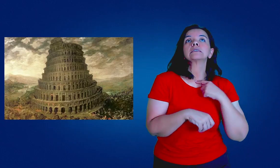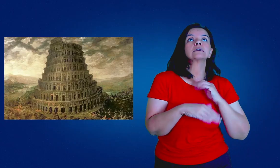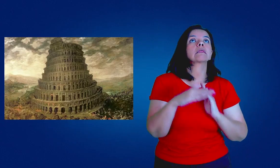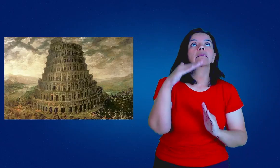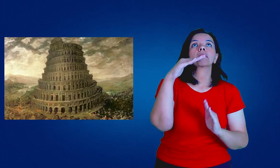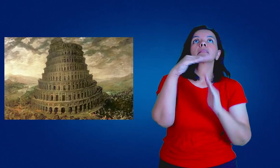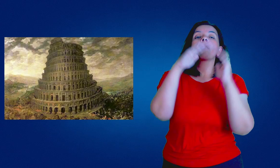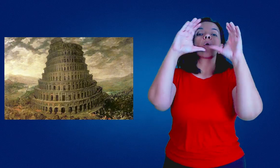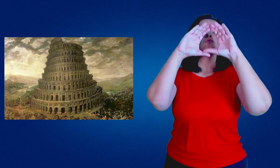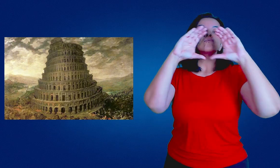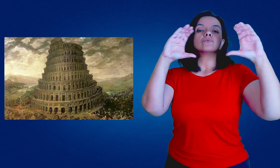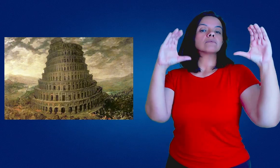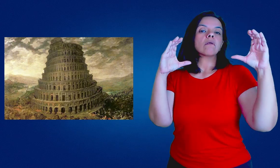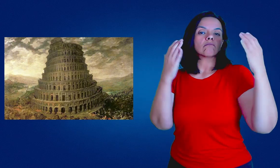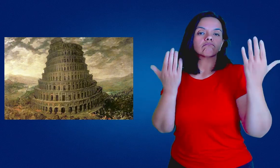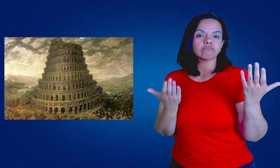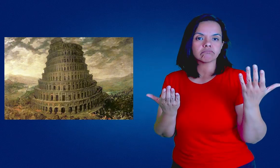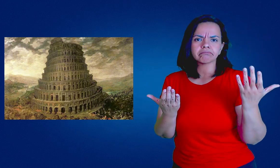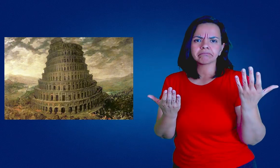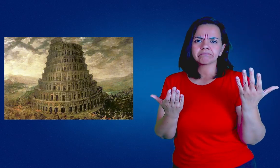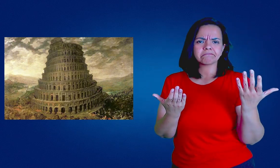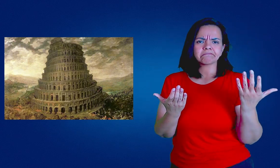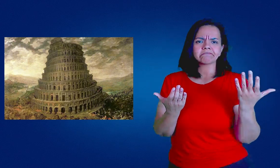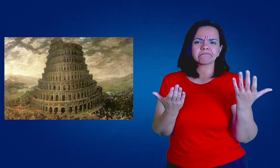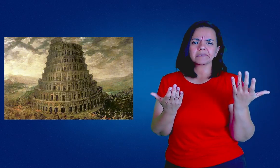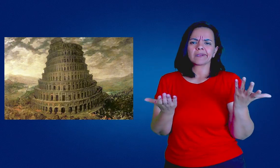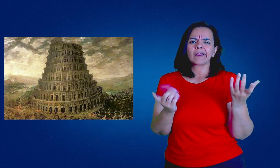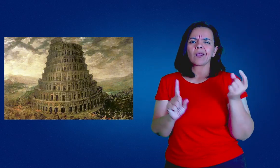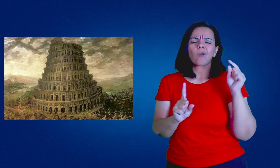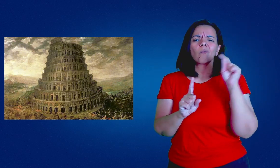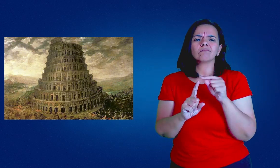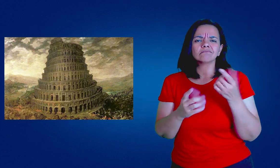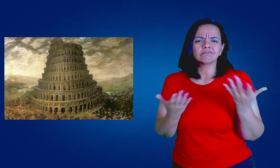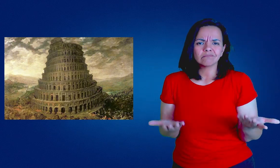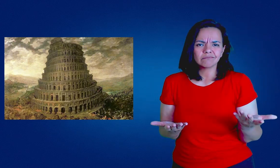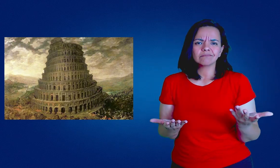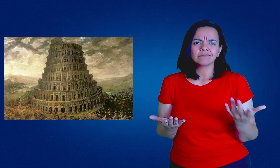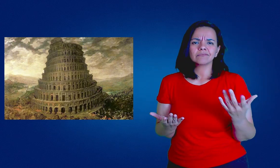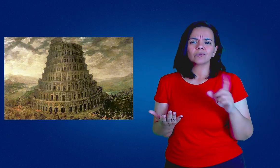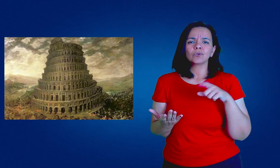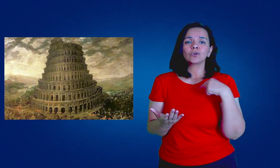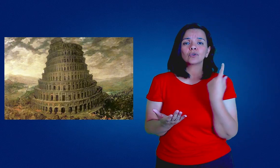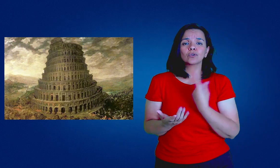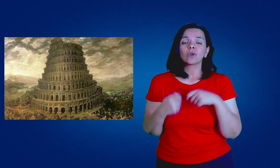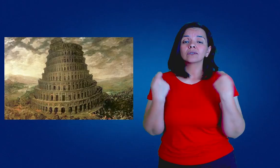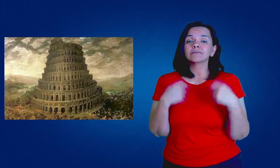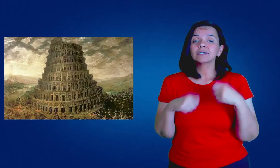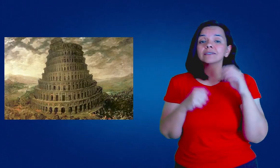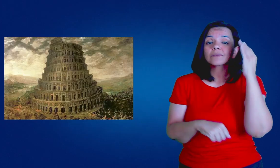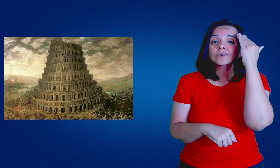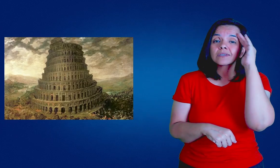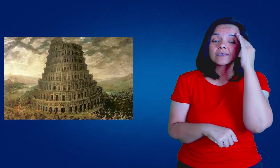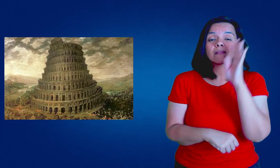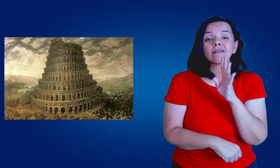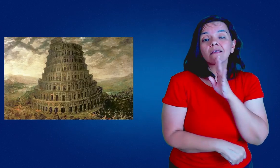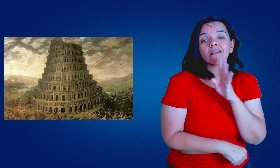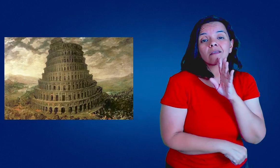Nós precisamos entender que não é assim que nós devemos agir para descobrir e conhecer as coisas. Não é construindo uma